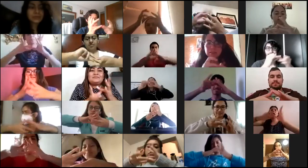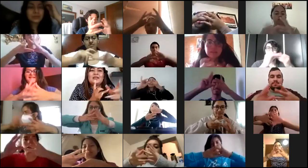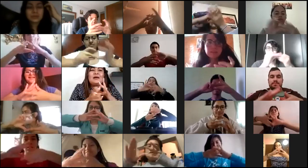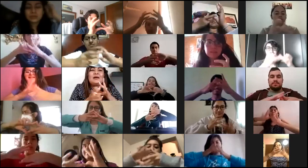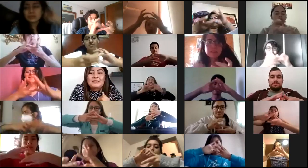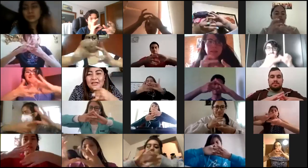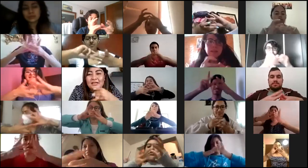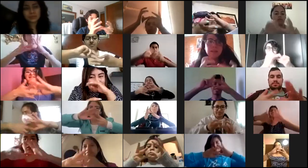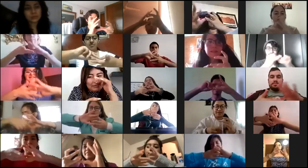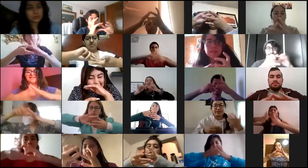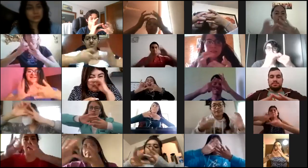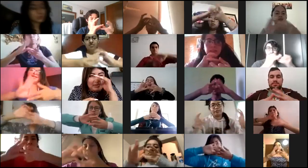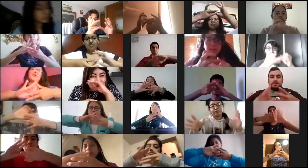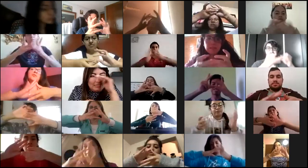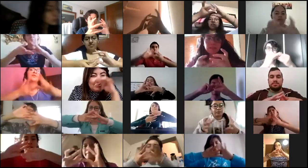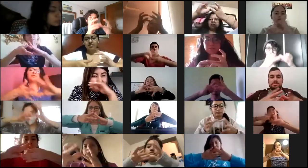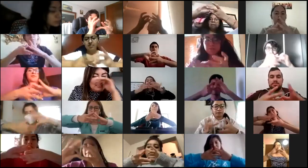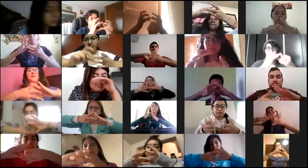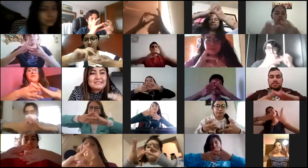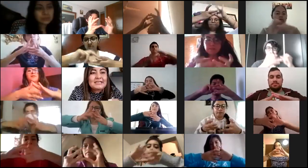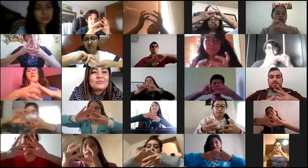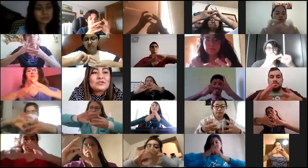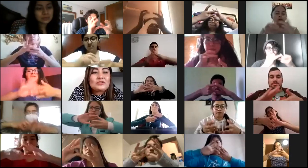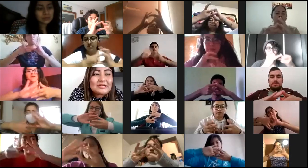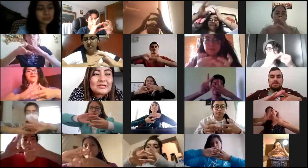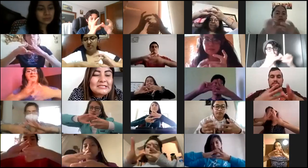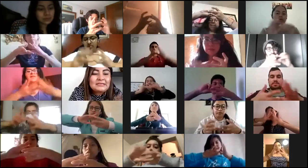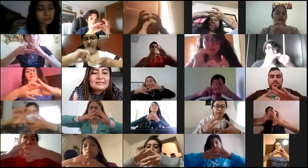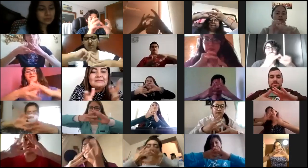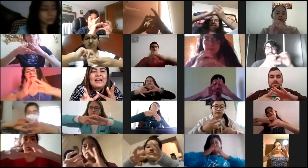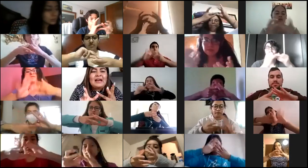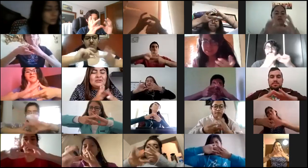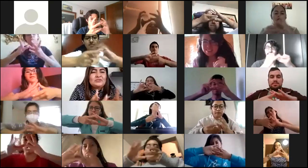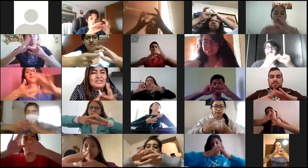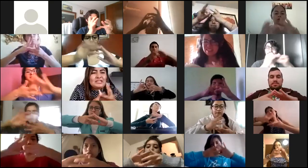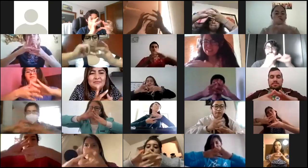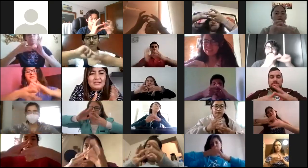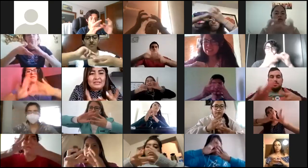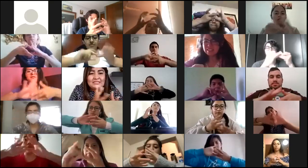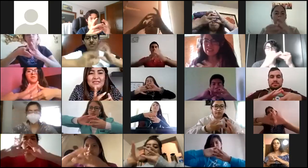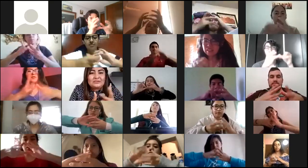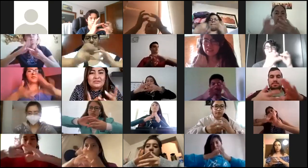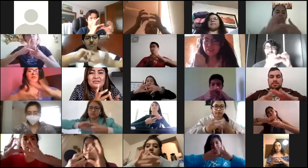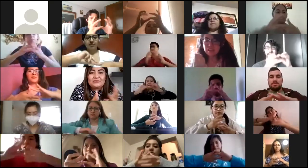Es para que ahorita que ya hagamos las señas, sea mucho más fácil. ¿Alguno de ustedes ya sabe lengua de señas o tiene noción de